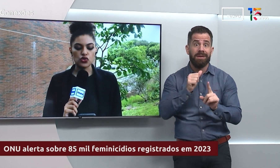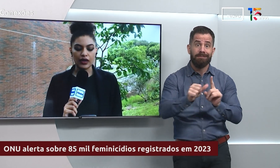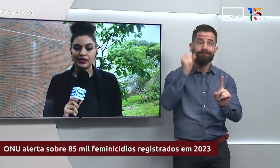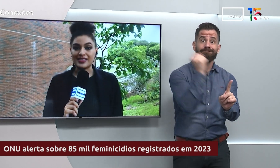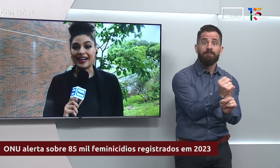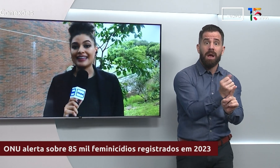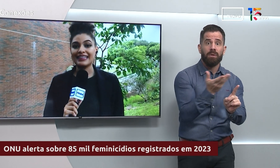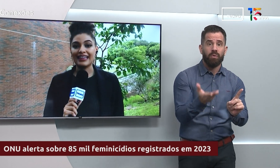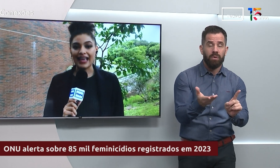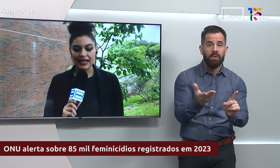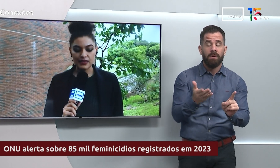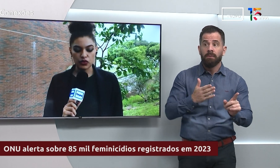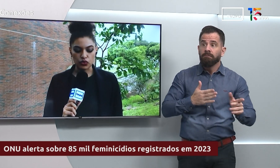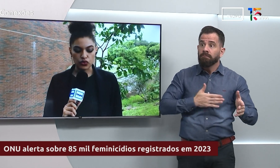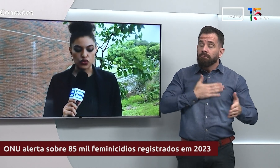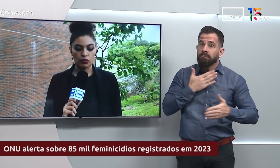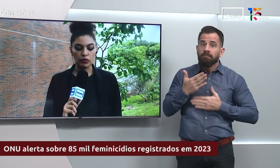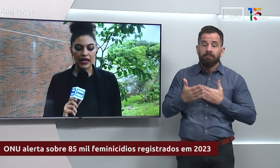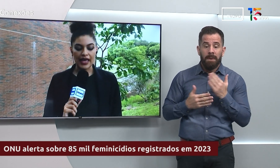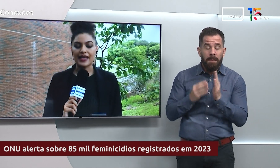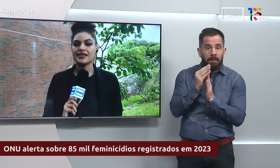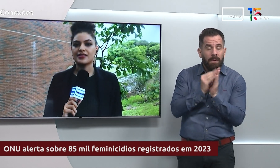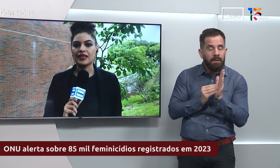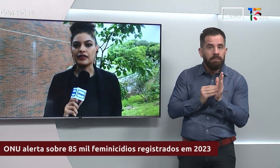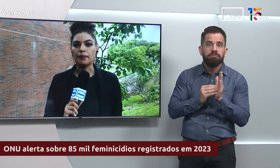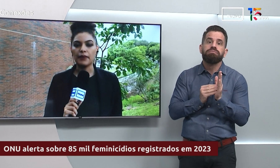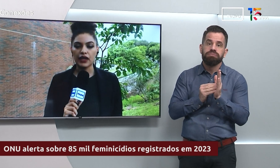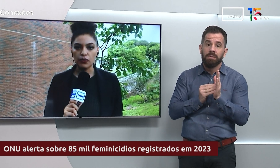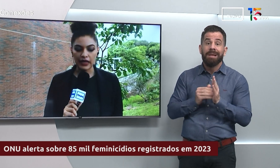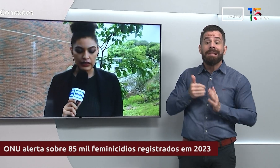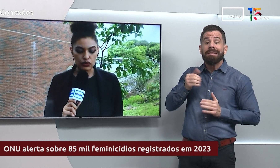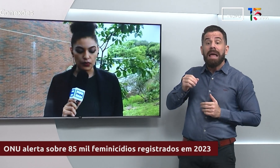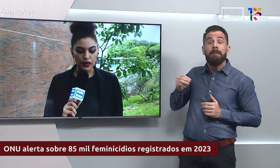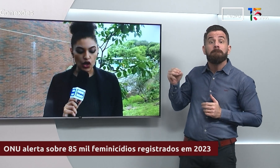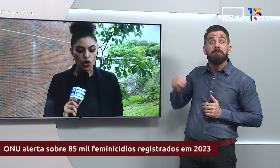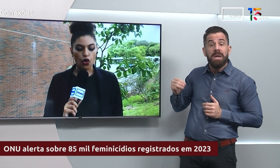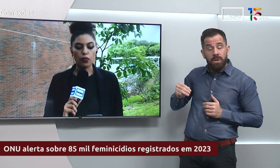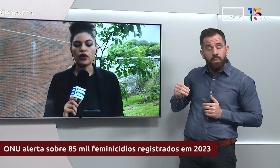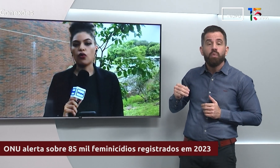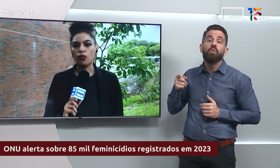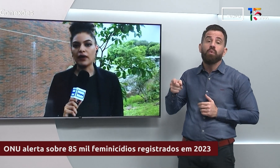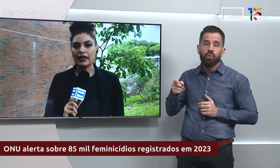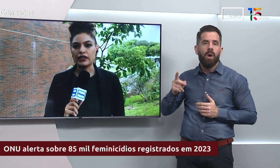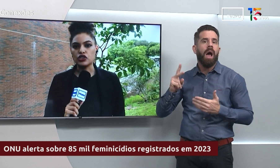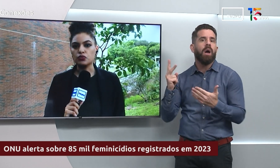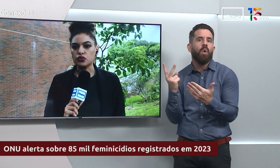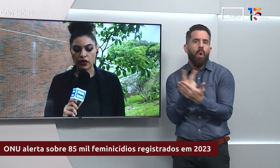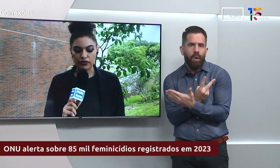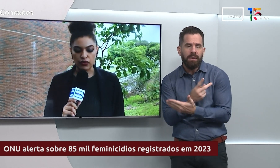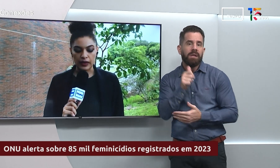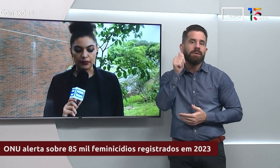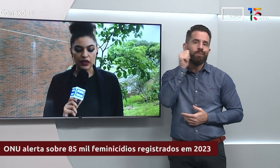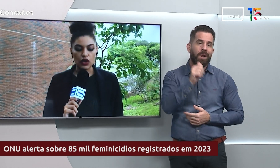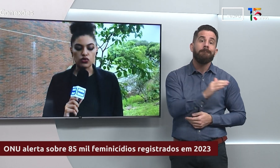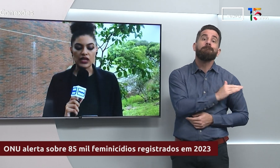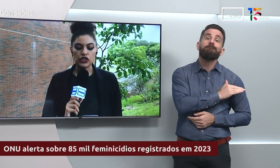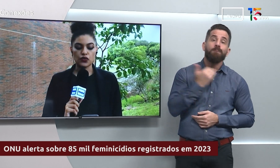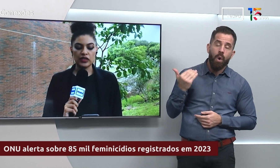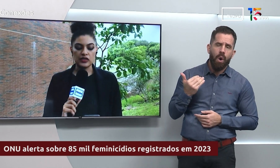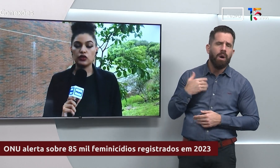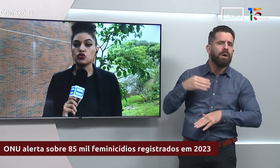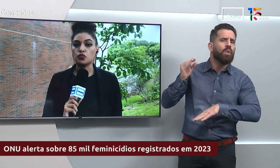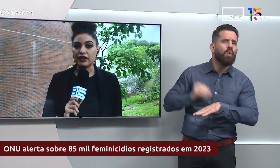dados chocantes. A cada 10 minutos, uma mulher é assassinada pelo marido ou por algum parente mundo afora. Os